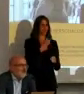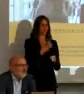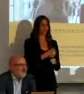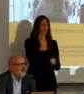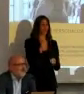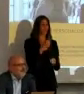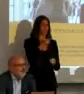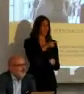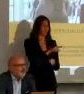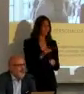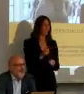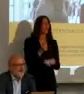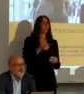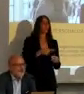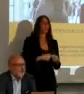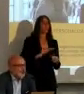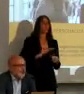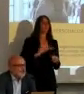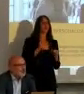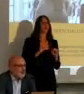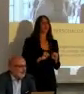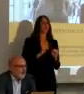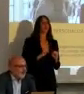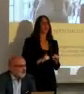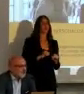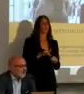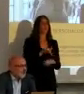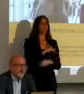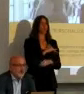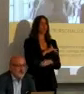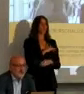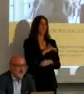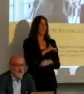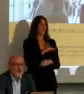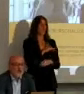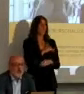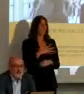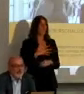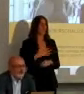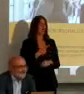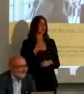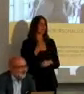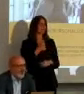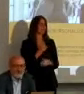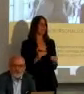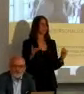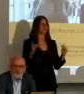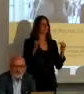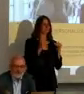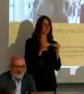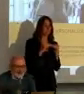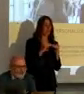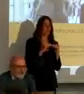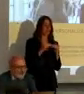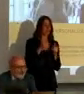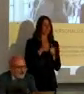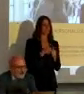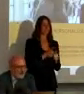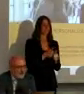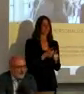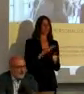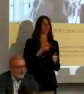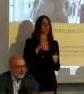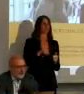degli studenti, e quindi abbiamo anche un tutorato tra pari con delle borse di studio, e poi vedrete che ci saranno anche degli studenti